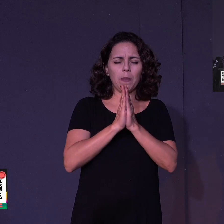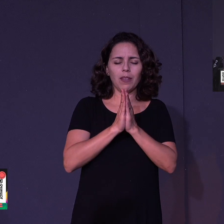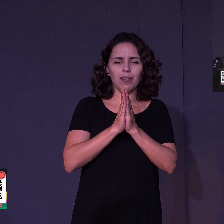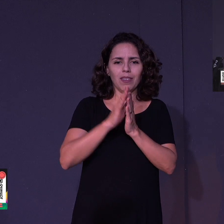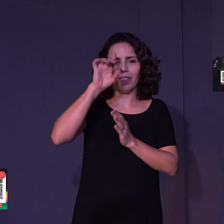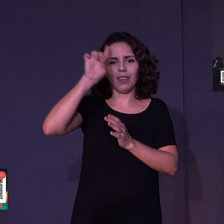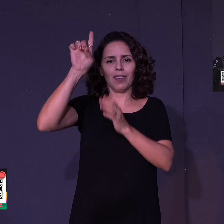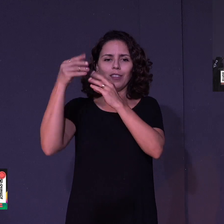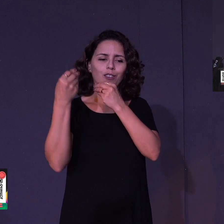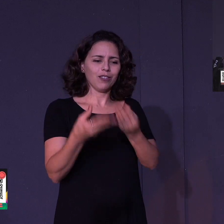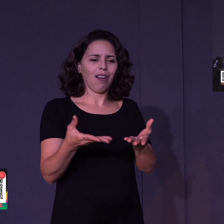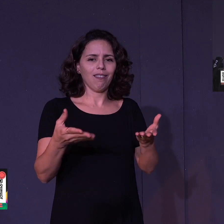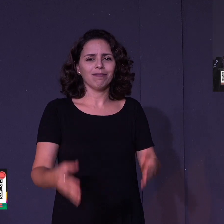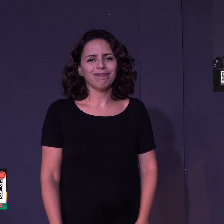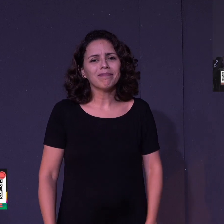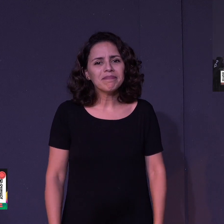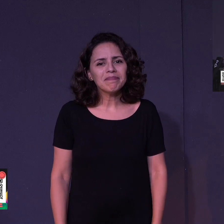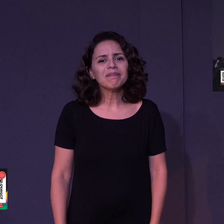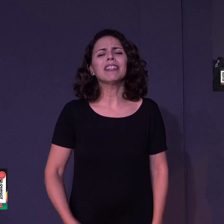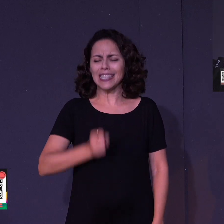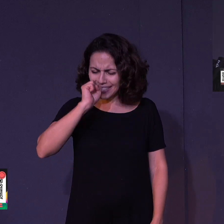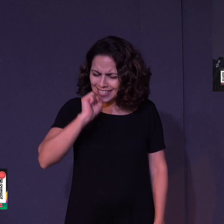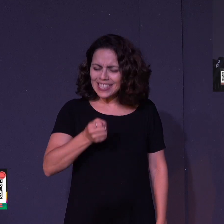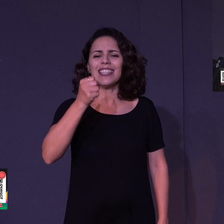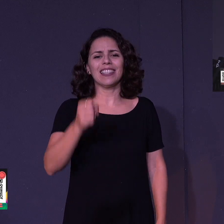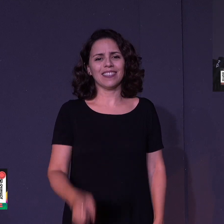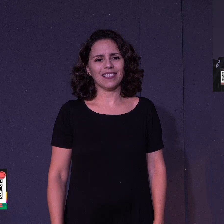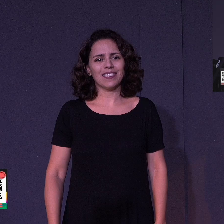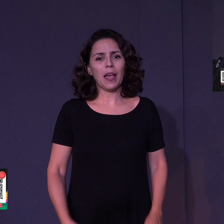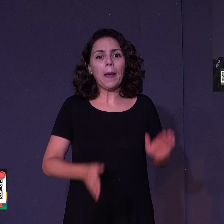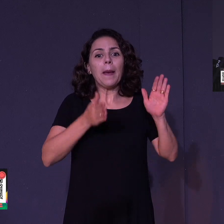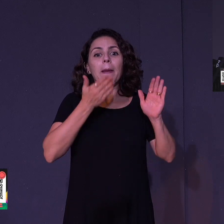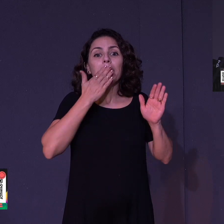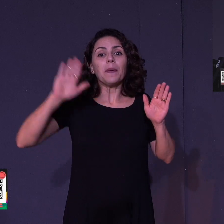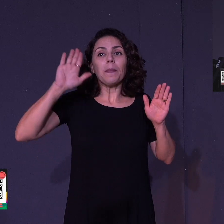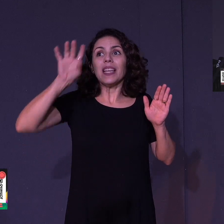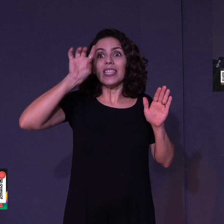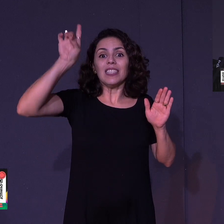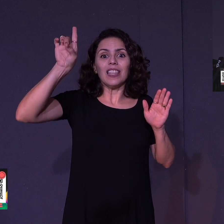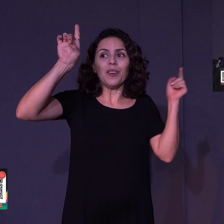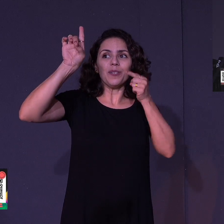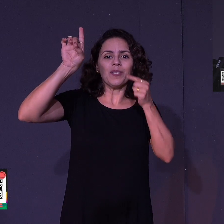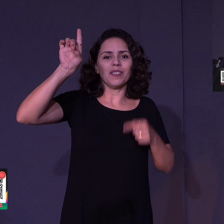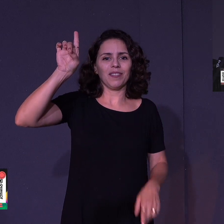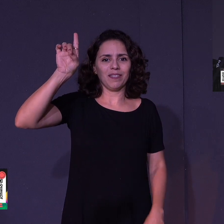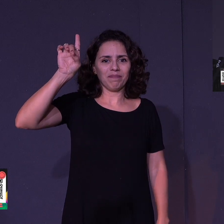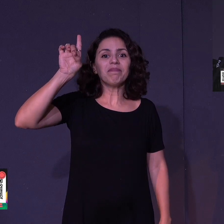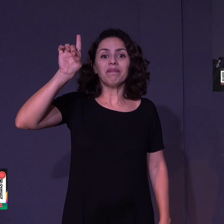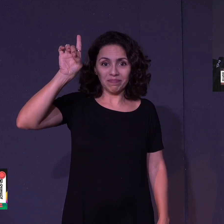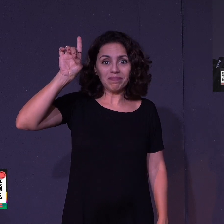coisa. O Senhor está prometendo que vai conceder aquilo que nós pedirmos. Lembre-se de uma coisa, como diz